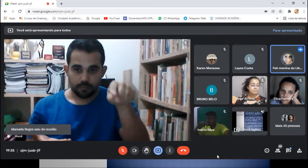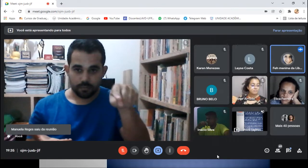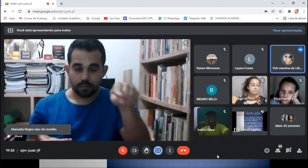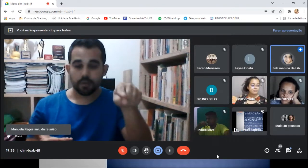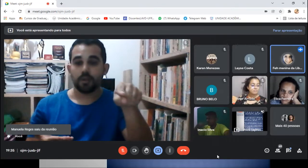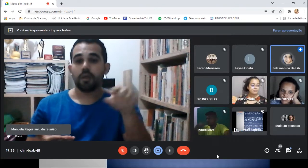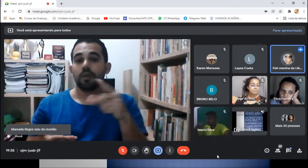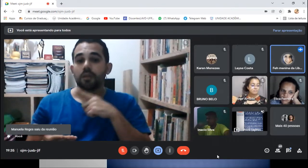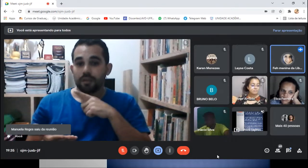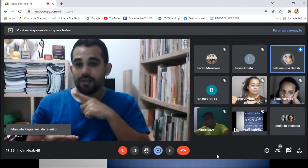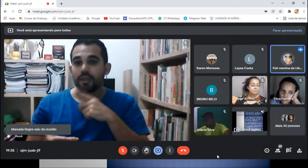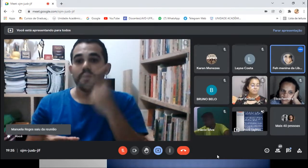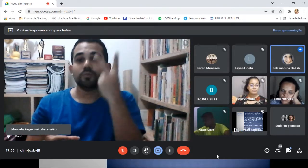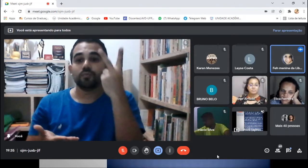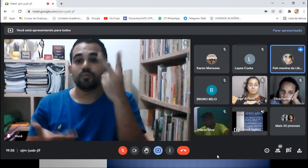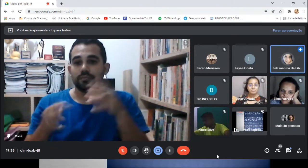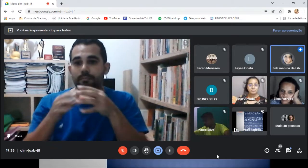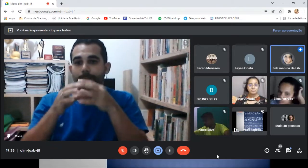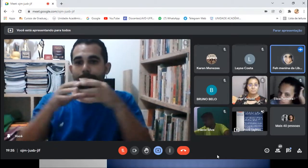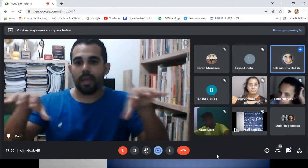Então, vocês viram esse último tópico?